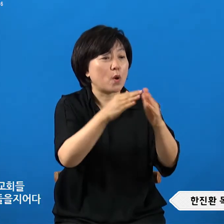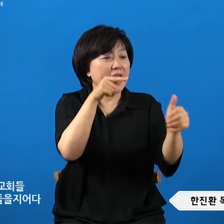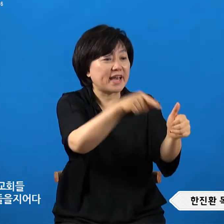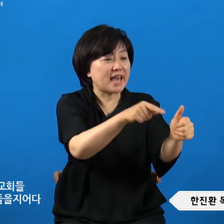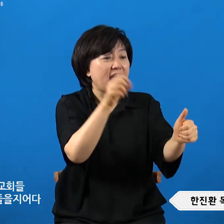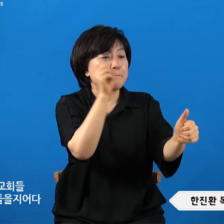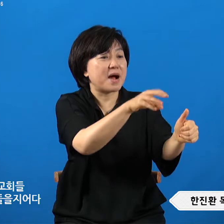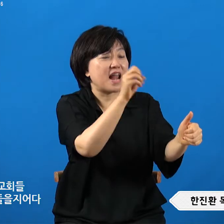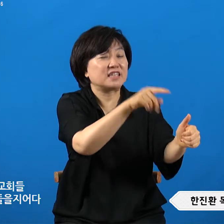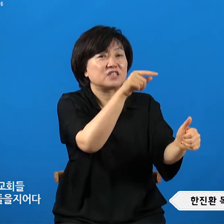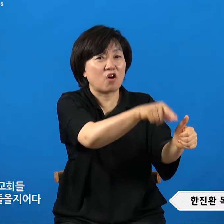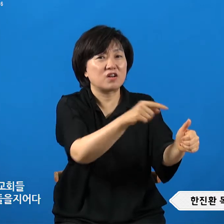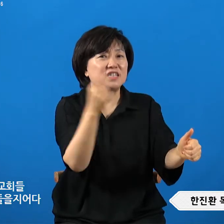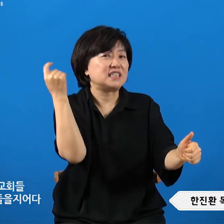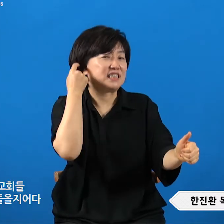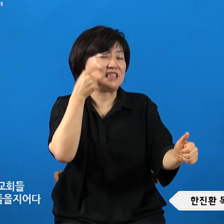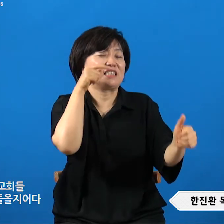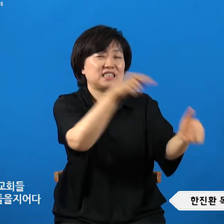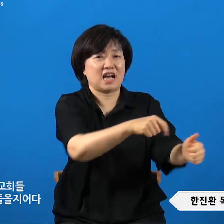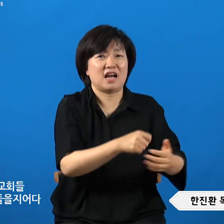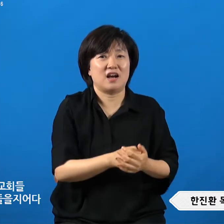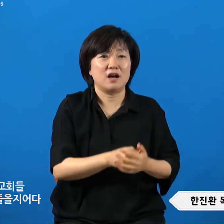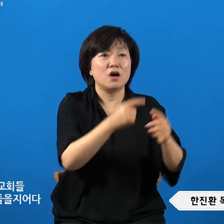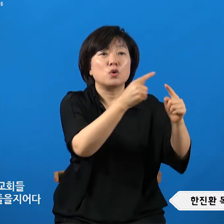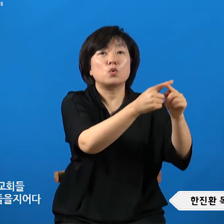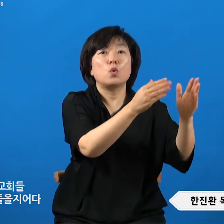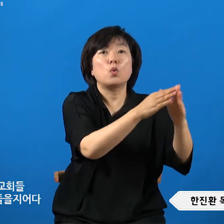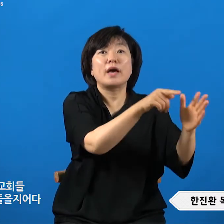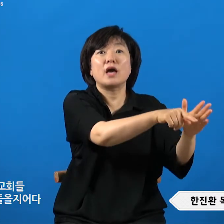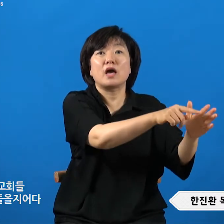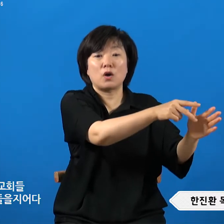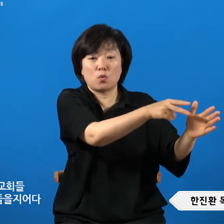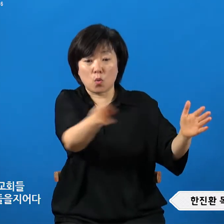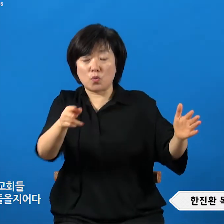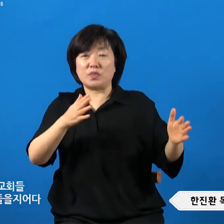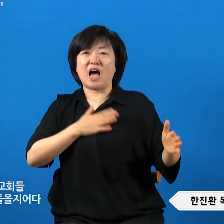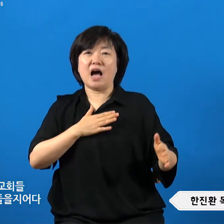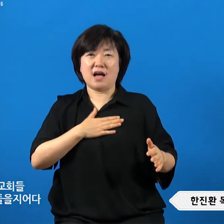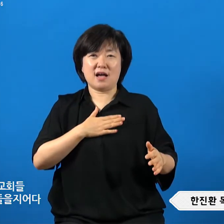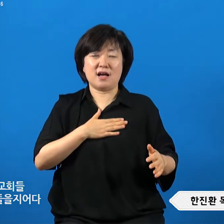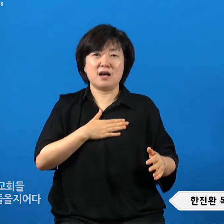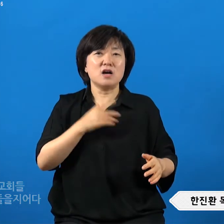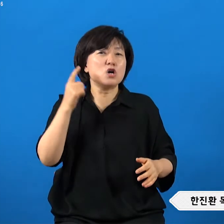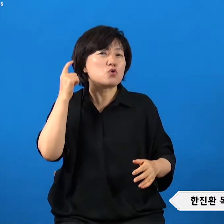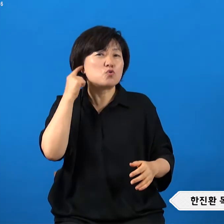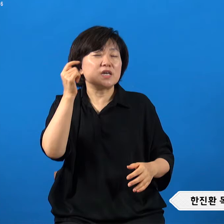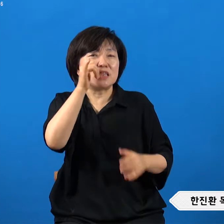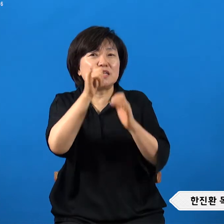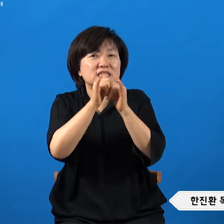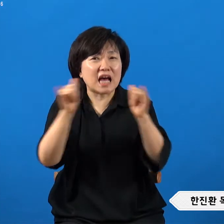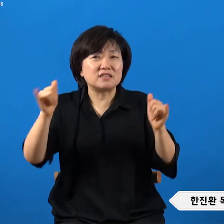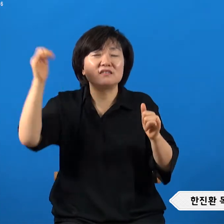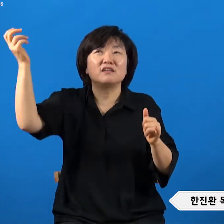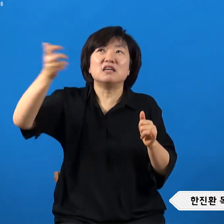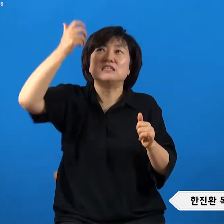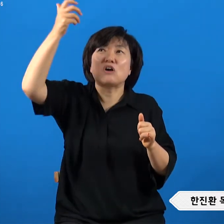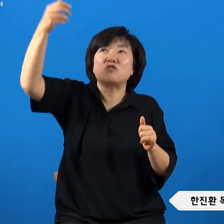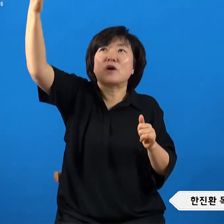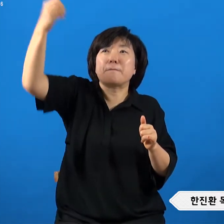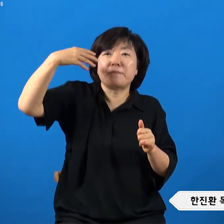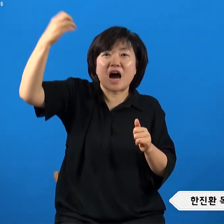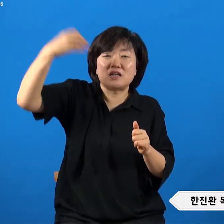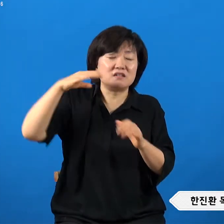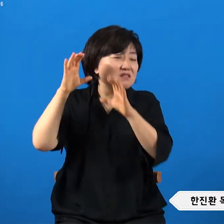말씀을 들을지어다. 여기 교회는 바로 우리들을 가리키죠. 귀 있는 자는 성령이